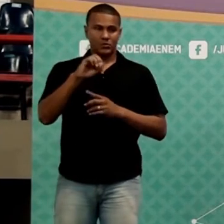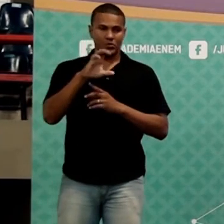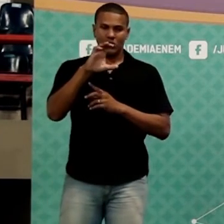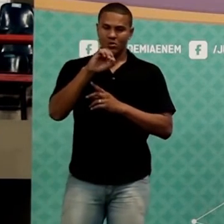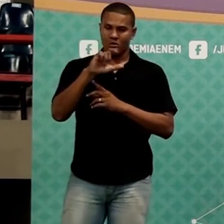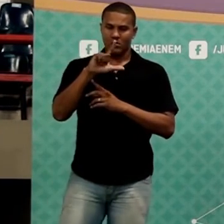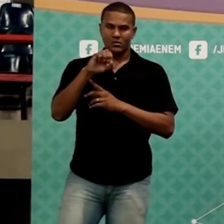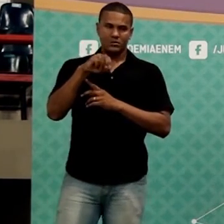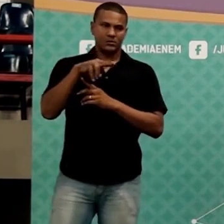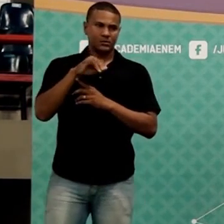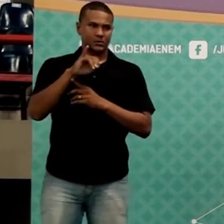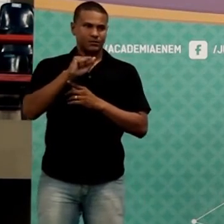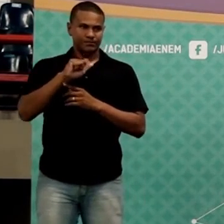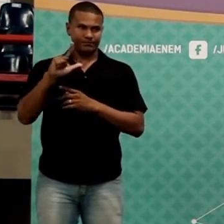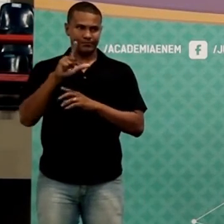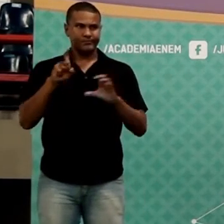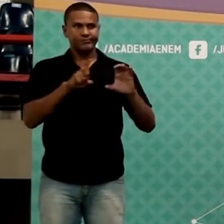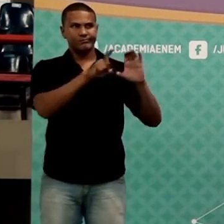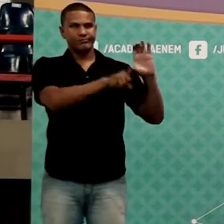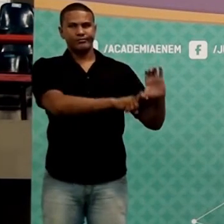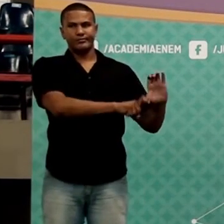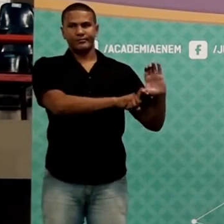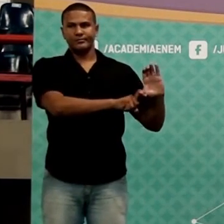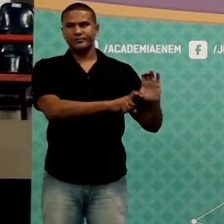colonial. Beleza? Tranquilo?